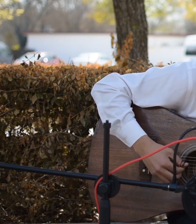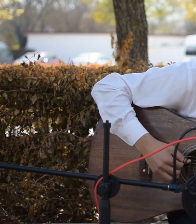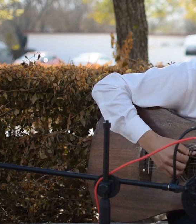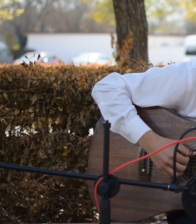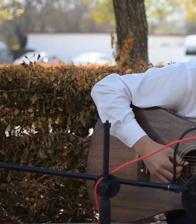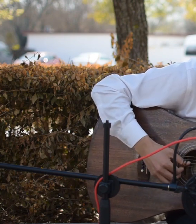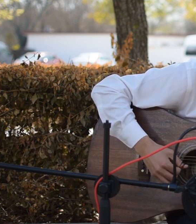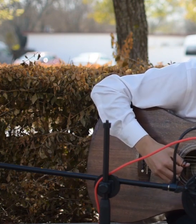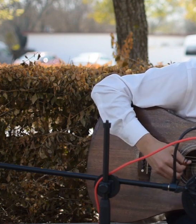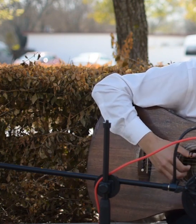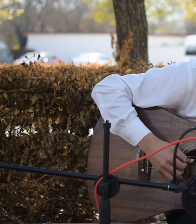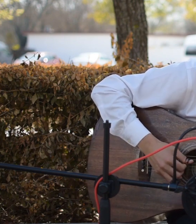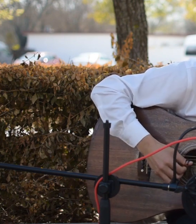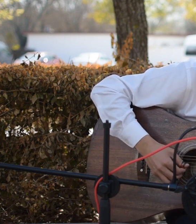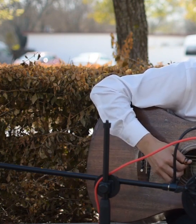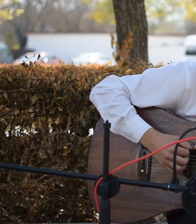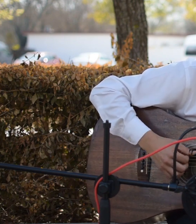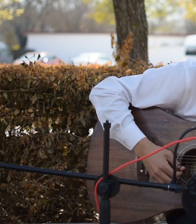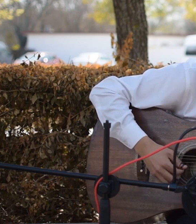sí